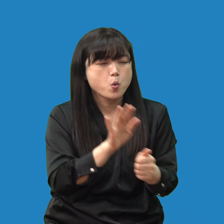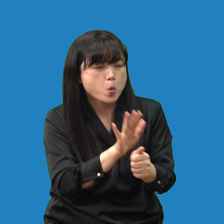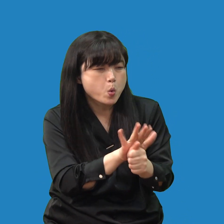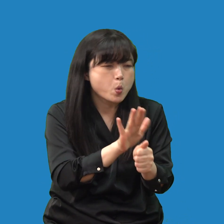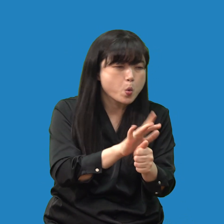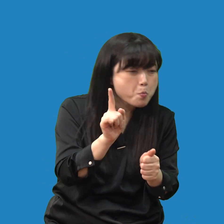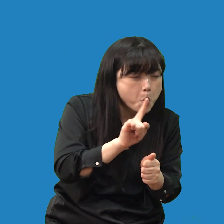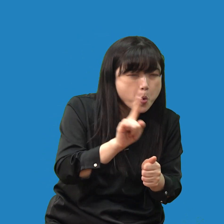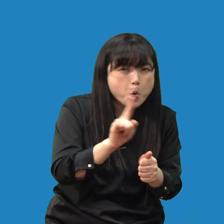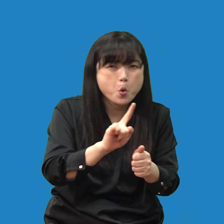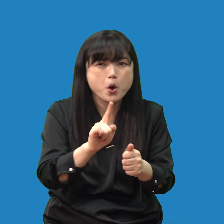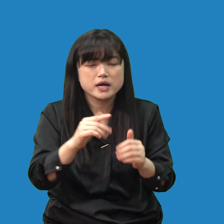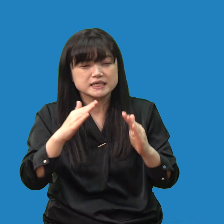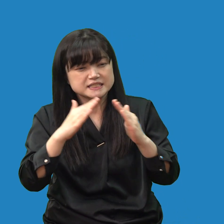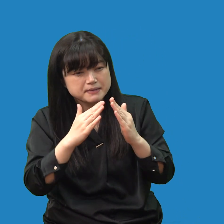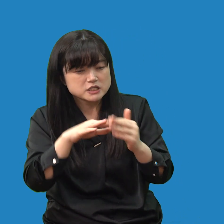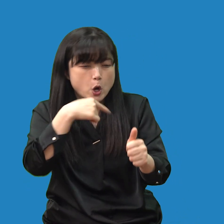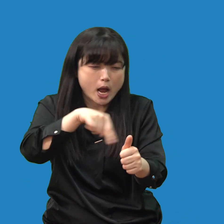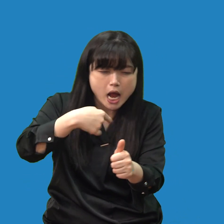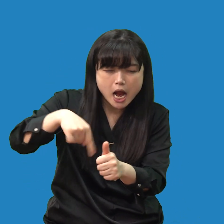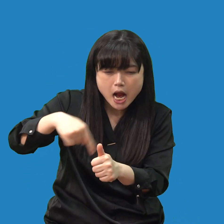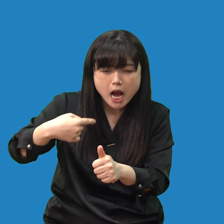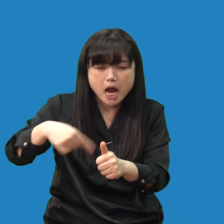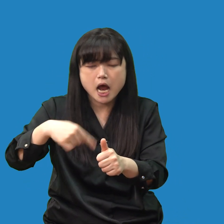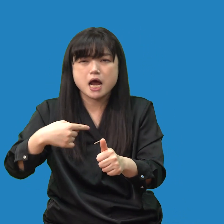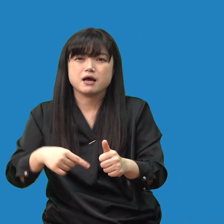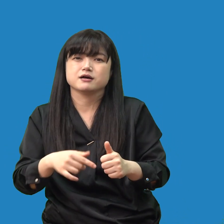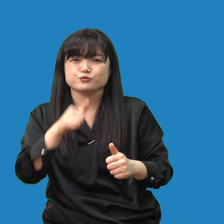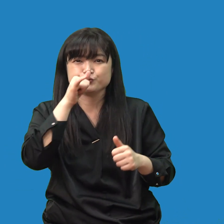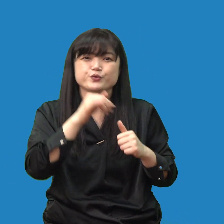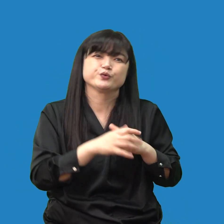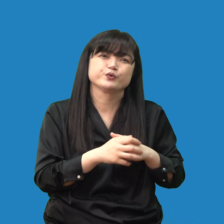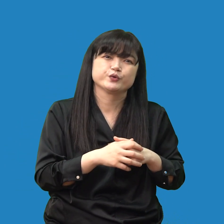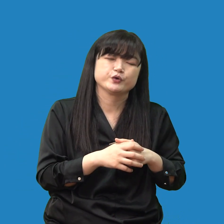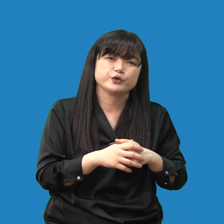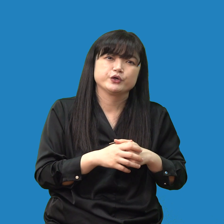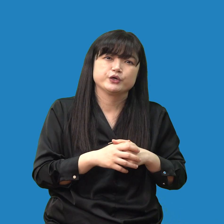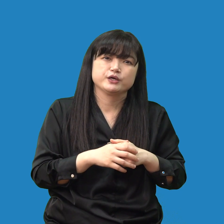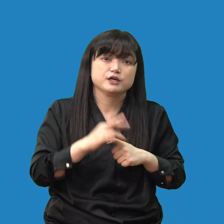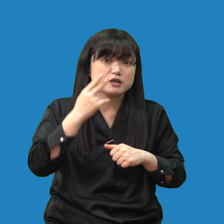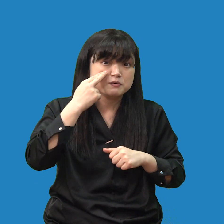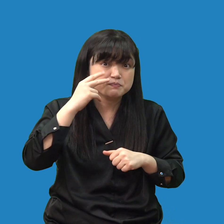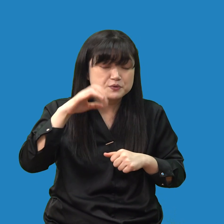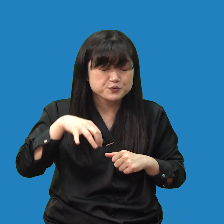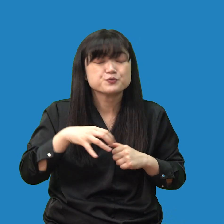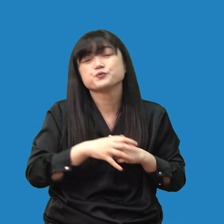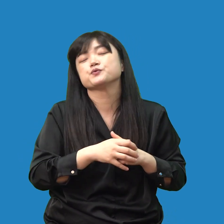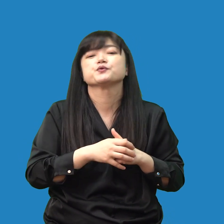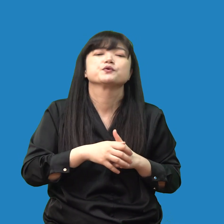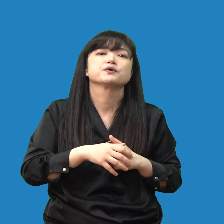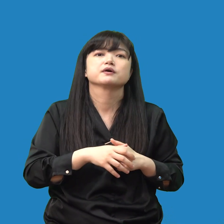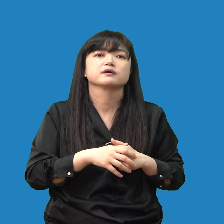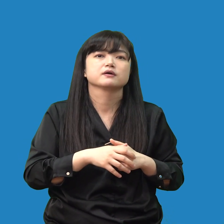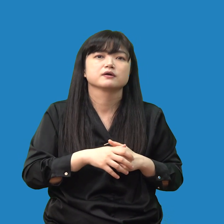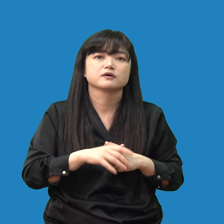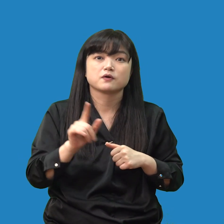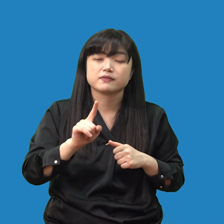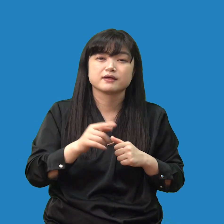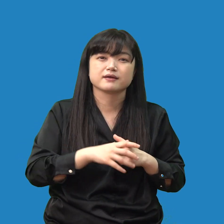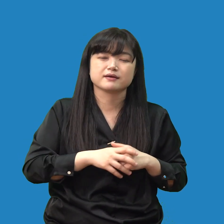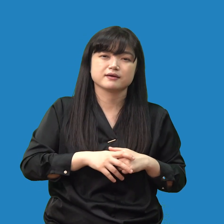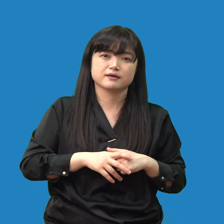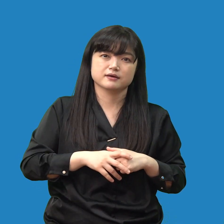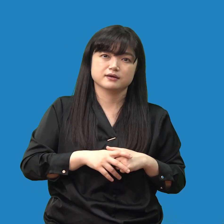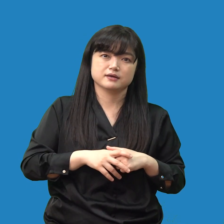도와주어야 하는지 집에서 가르치고 실천하도록 합니다. 이 미국처럼 기독교 문화가 정착된 사회